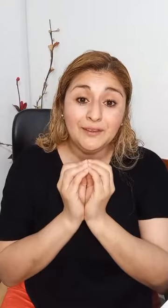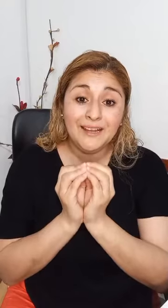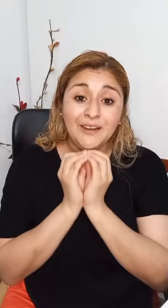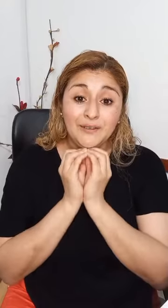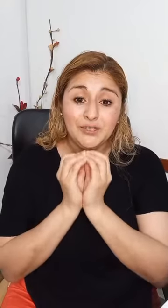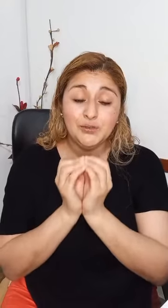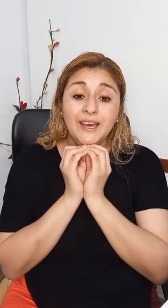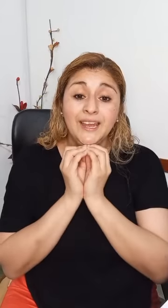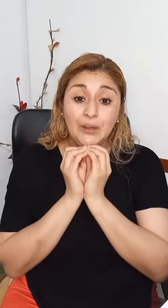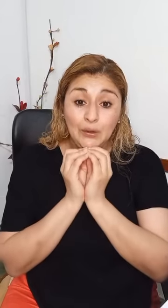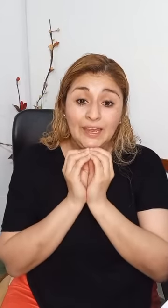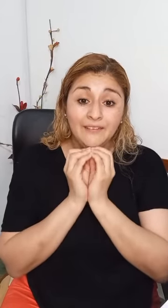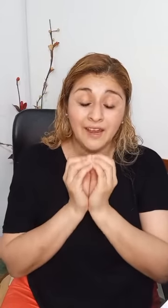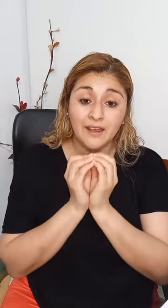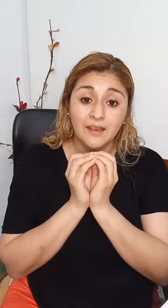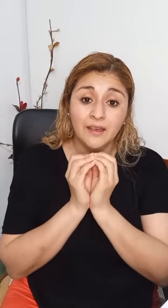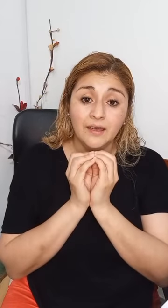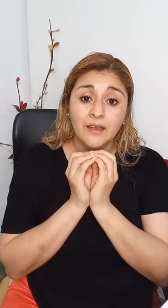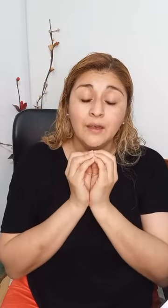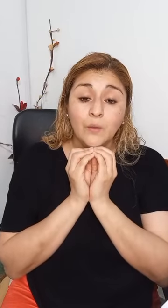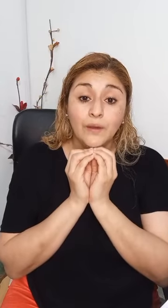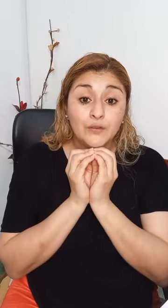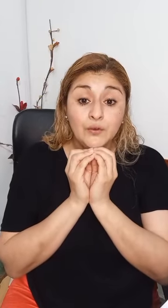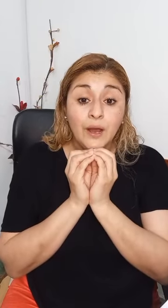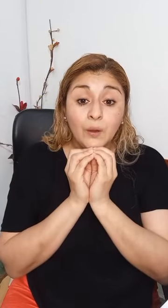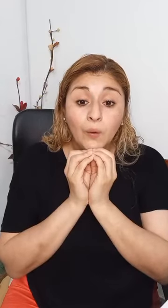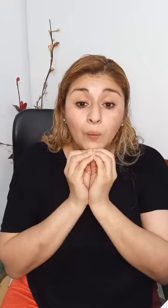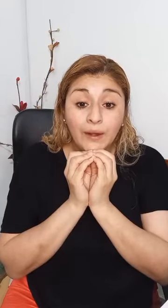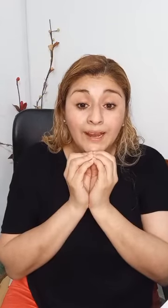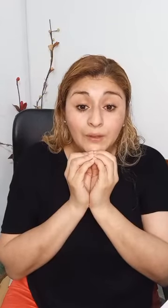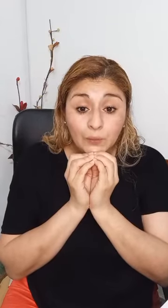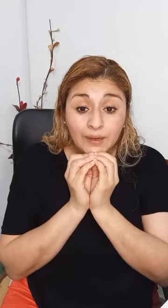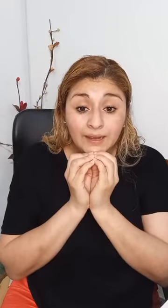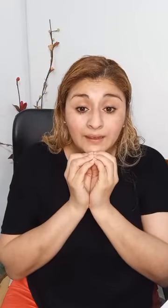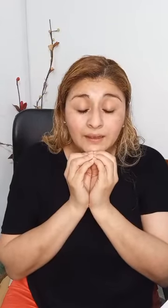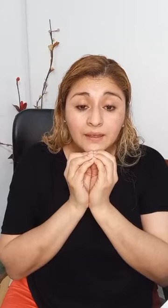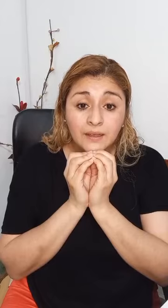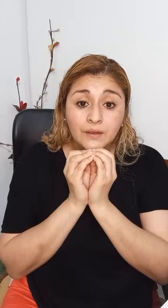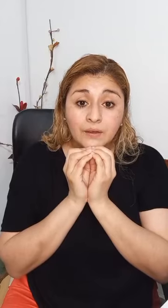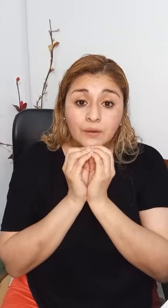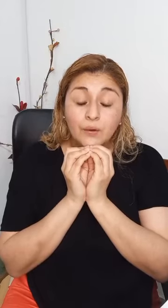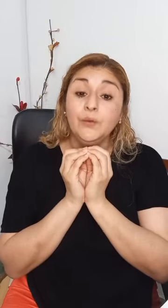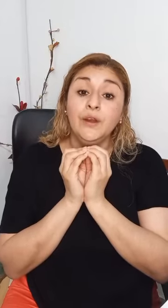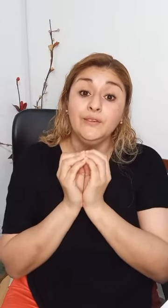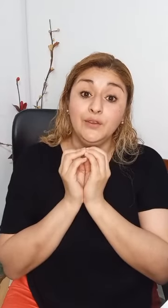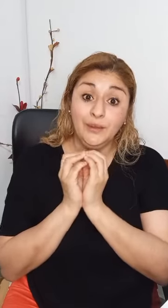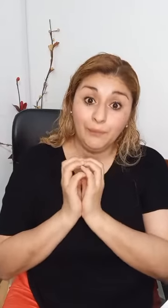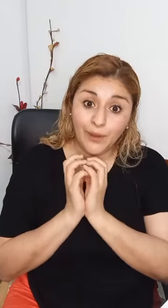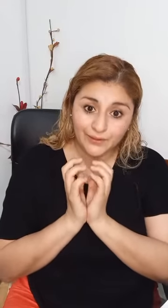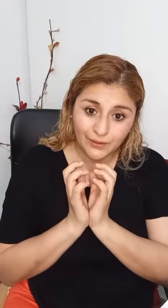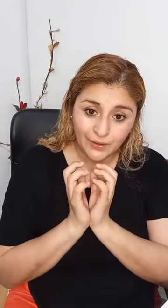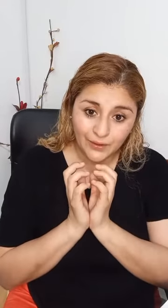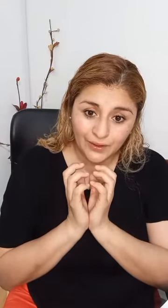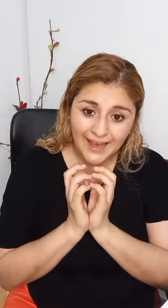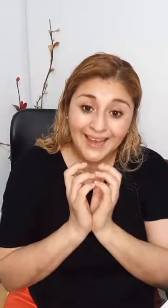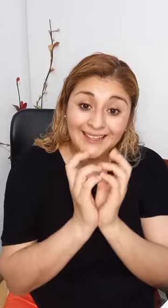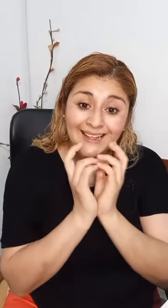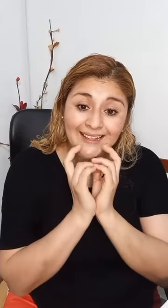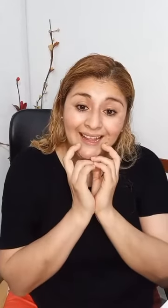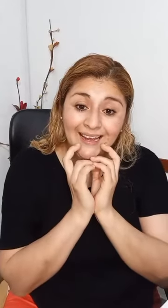Espíritu Santo es el que nos ayuda y nos mía ver. Cuando yo hago una lectura con un corazón dispuesto